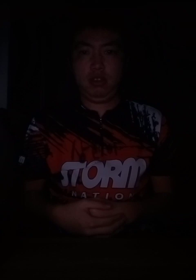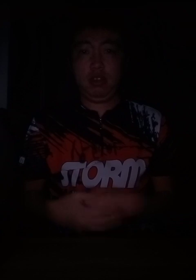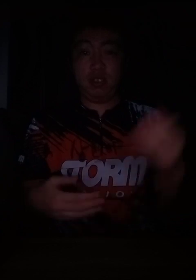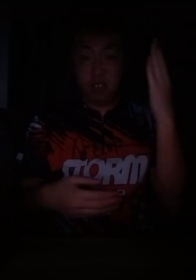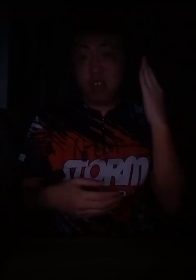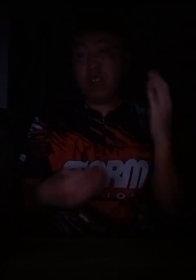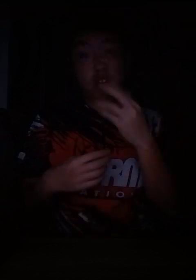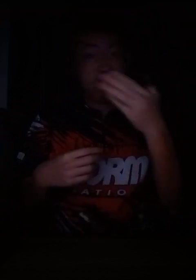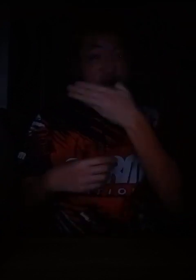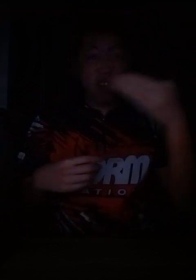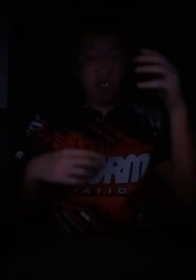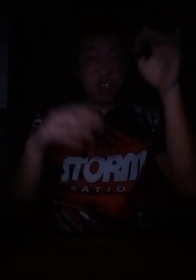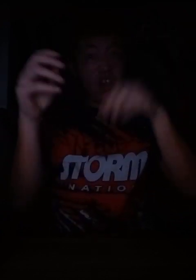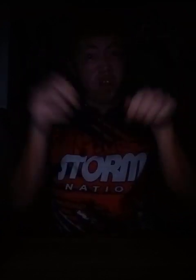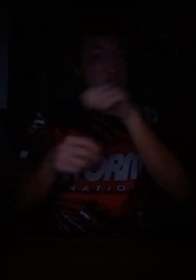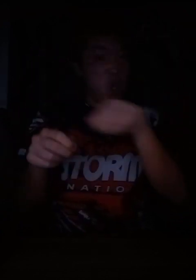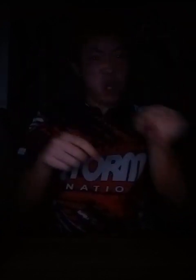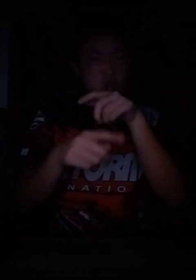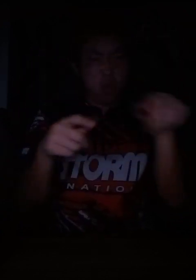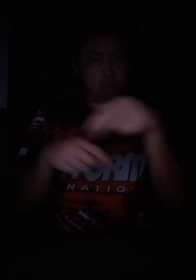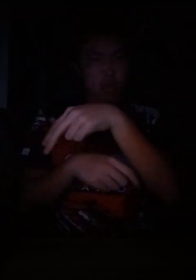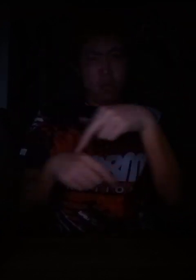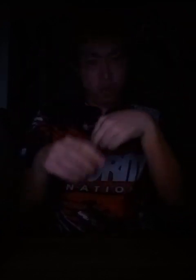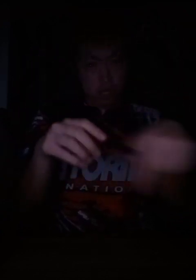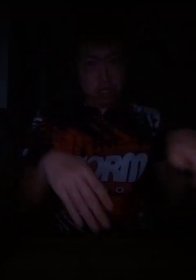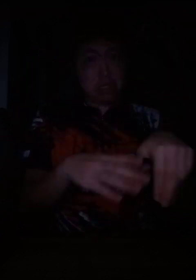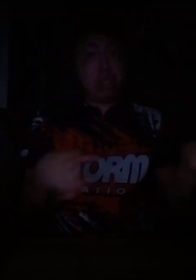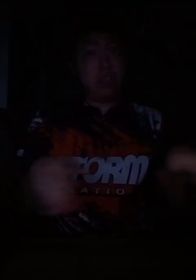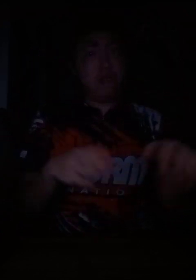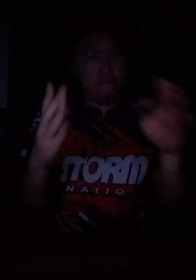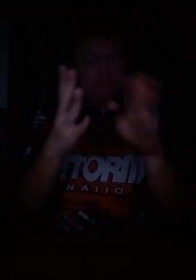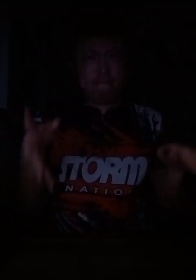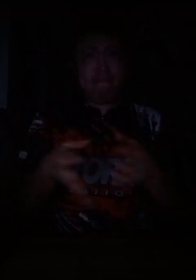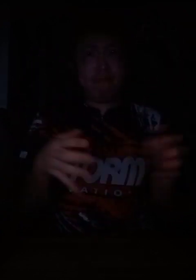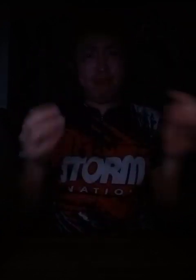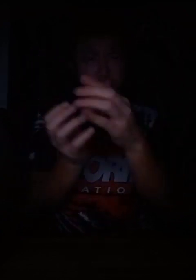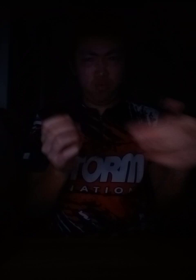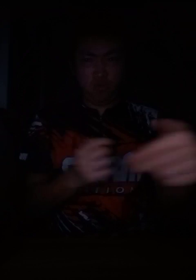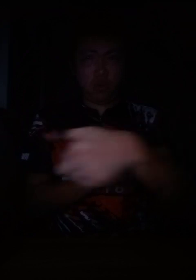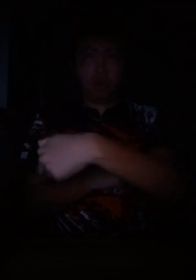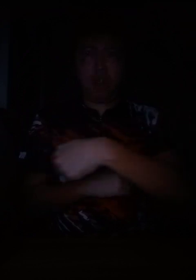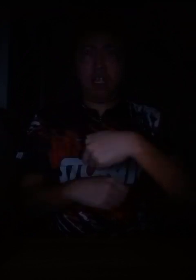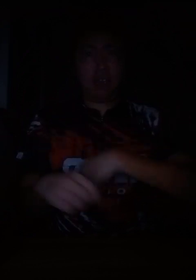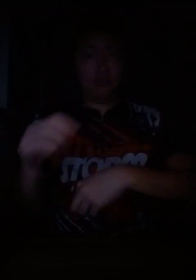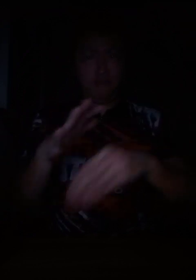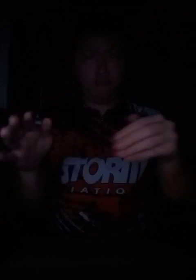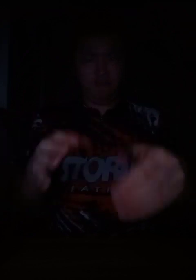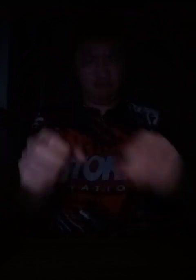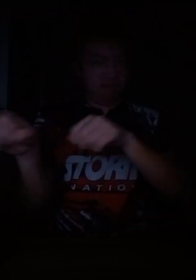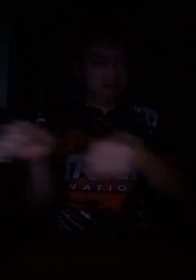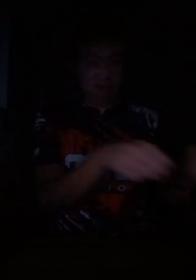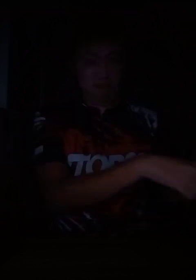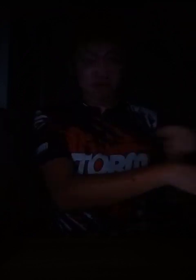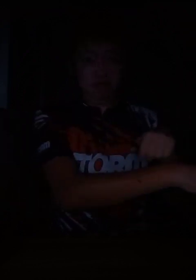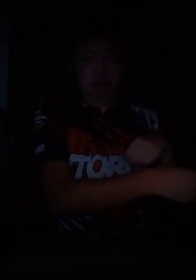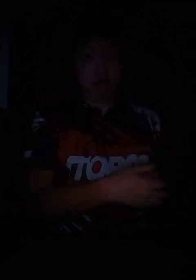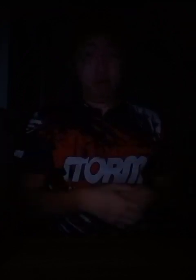빨간색 스포츠카 한 대가 마을버스 옆을 지나더니 갑자기 차선을 바꾸며 앞으로 끼어듭니다.